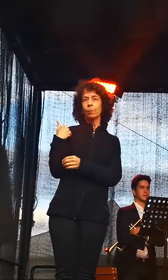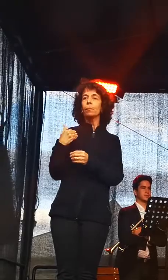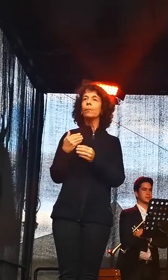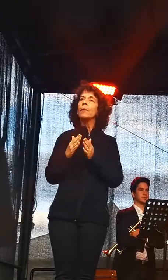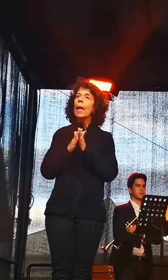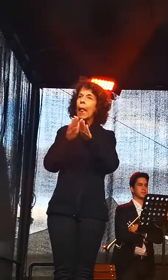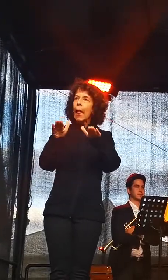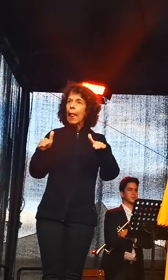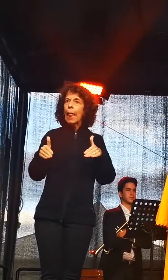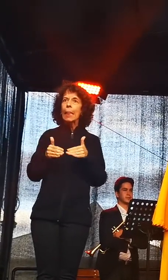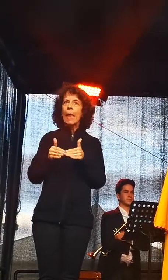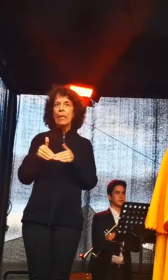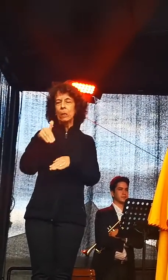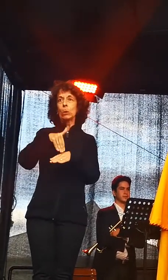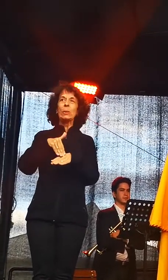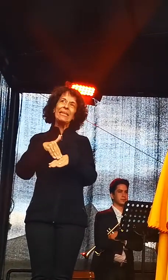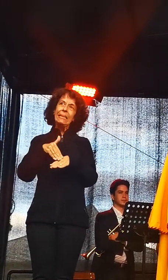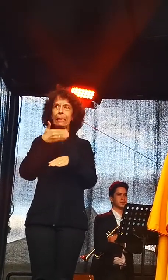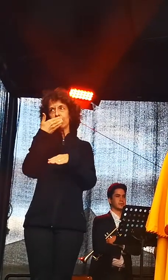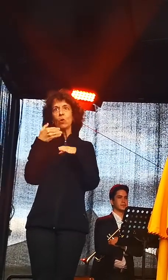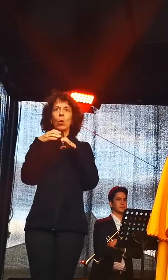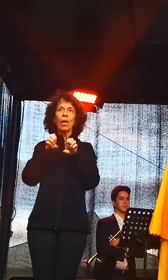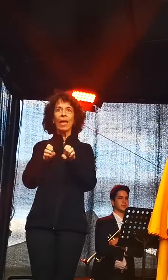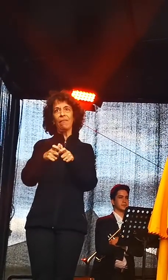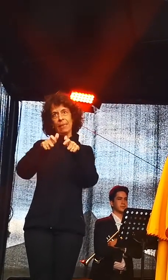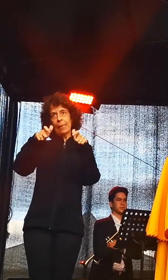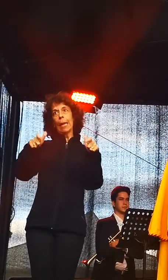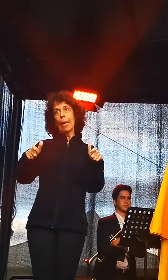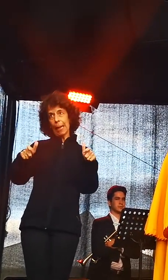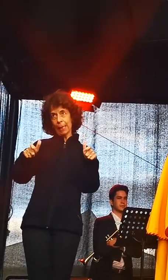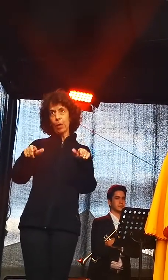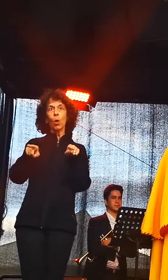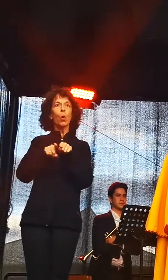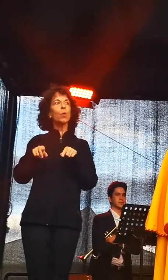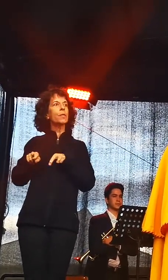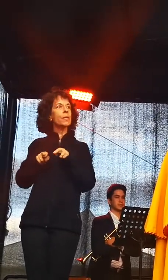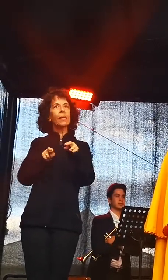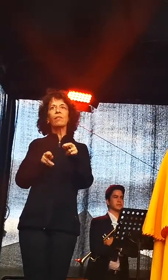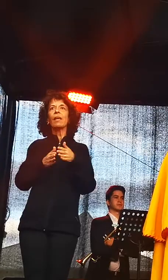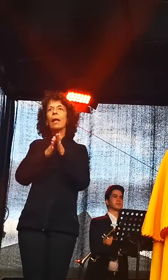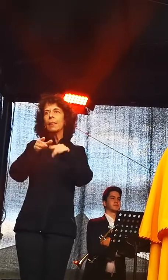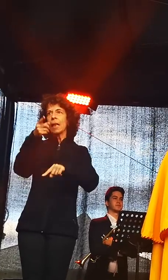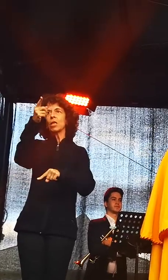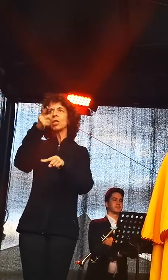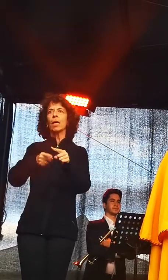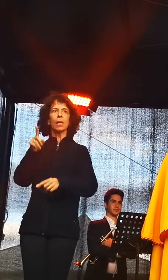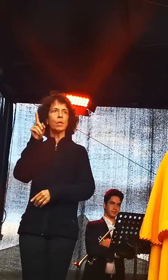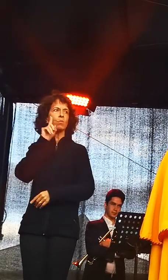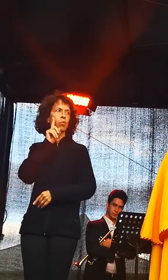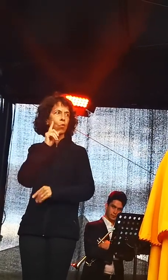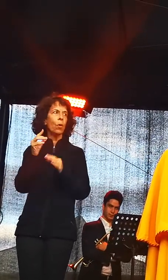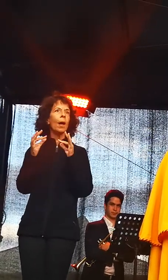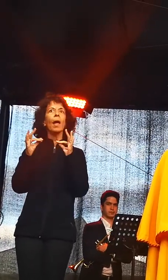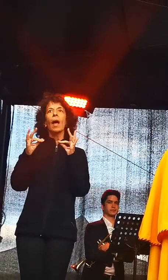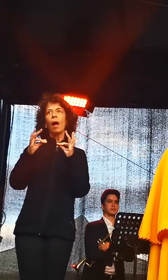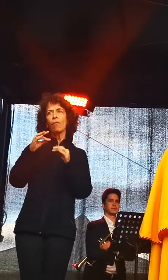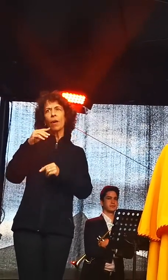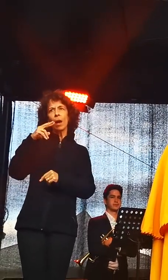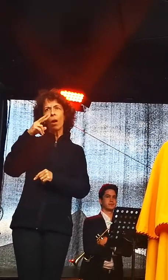baignade était fortement déconseillée dans notre lac et quasiment interdite dans les rivières pour des raisons de